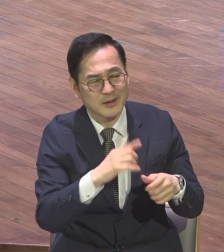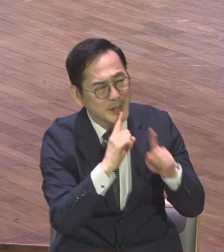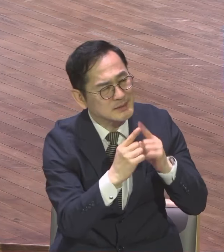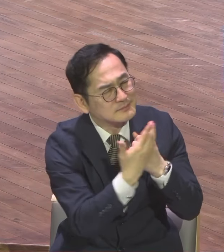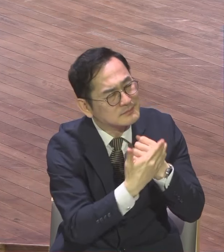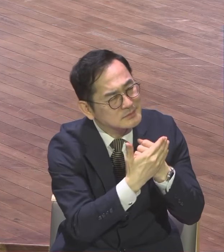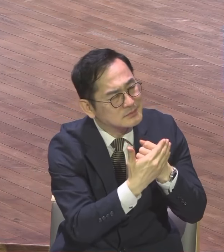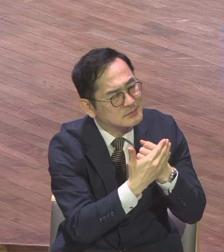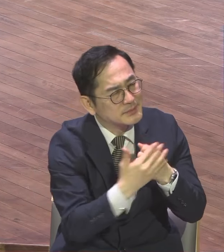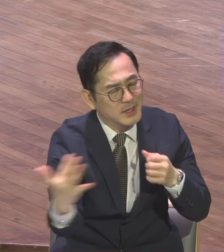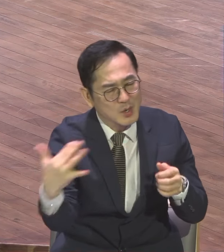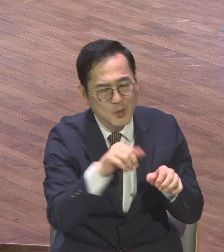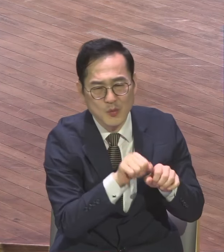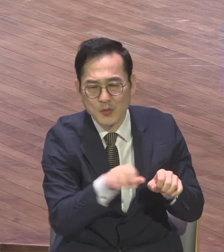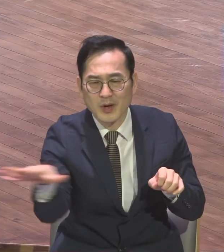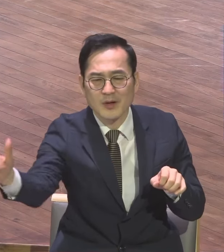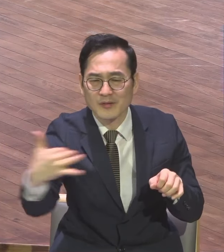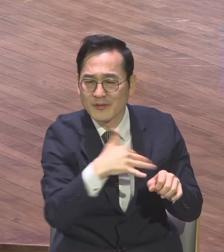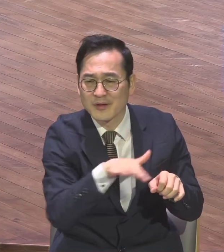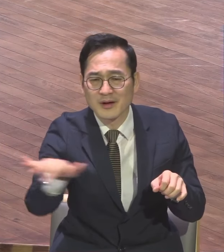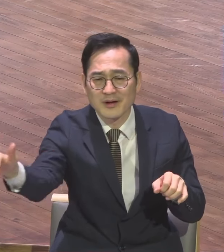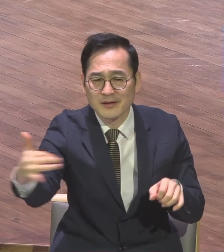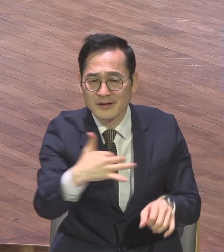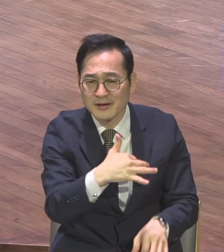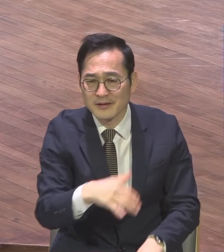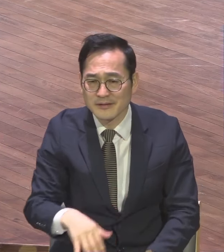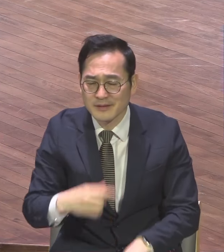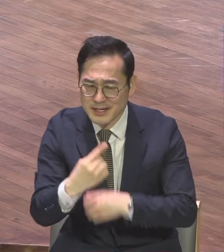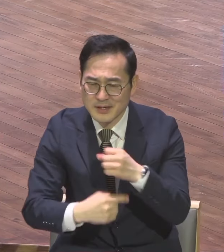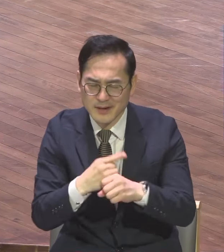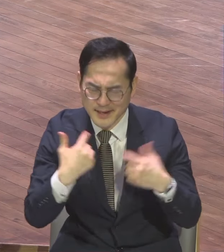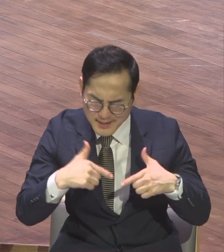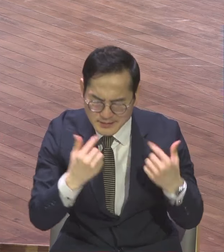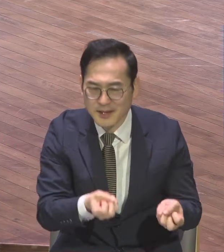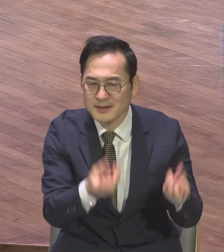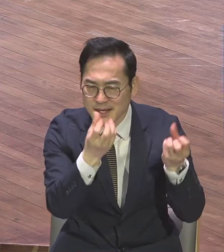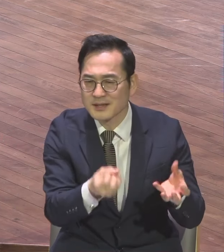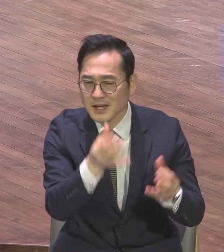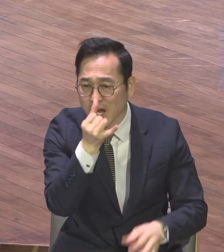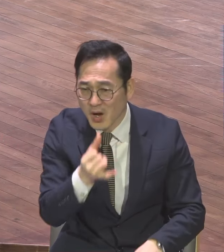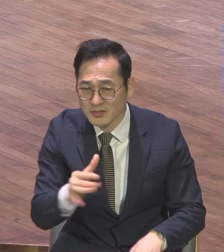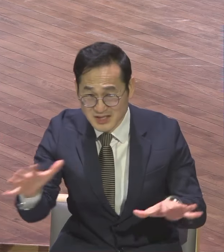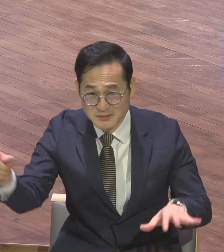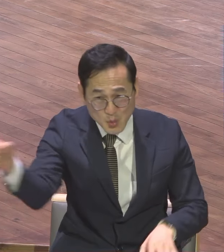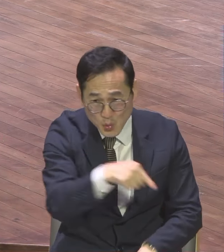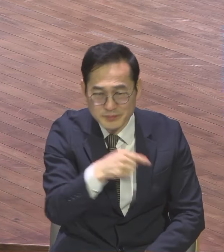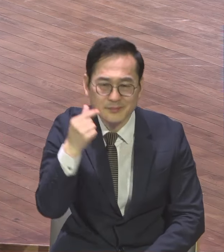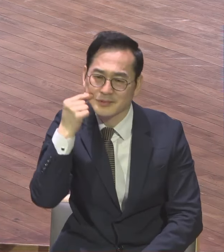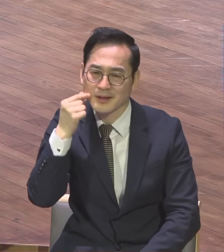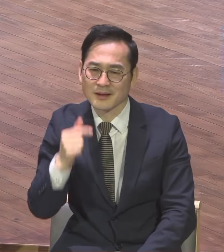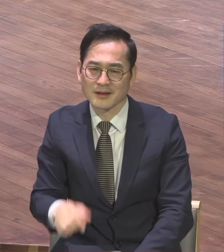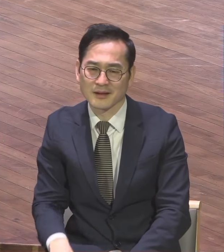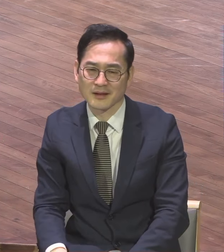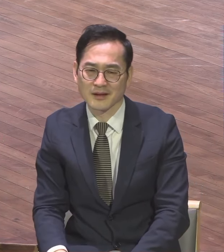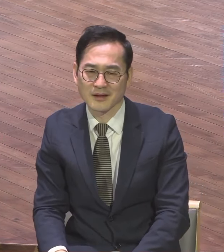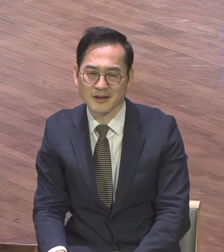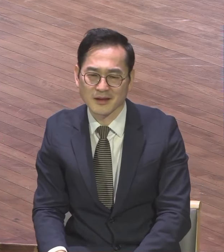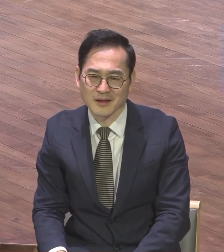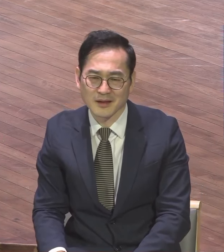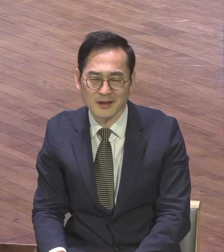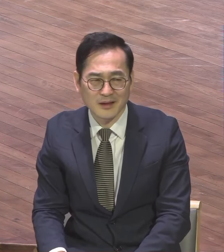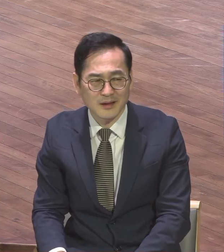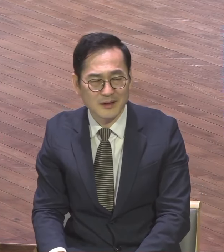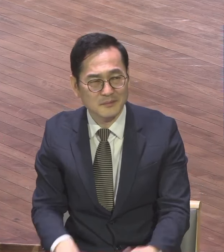가고 그랬는데 꼭 노동질환을 했거든요. 해마다. 근데 이제는 못 옵니다. 올 수가 없어요. 어렵게